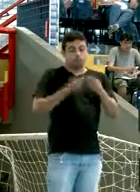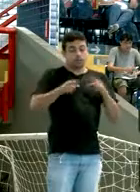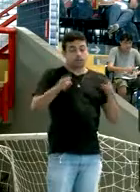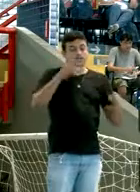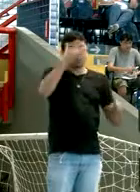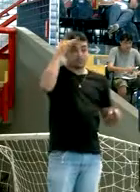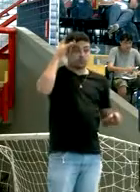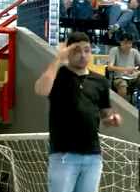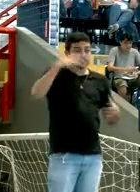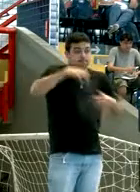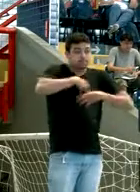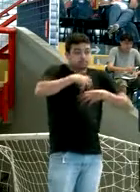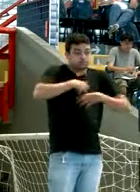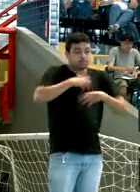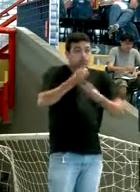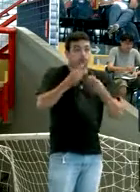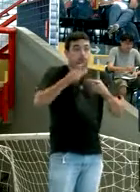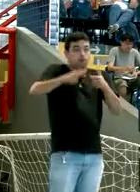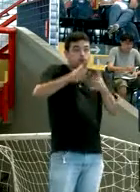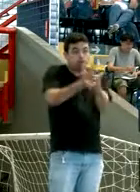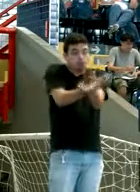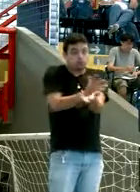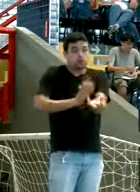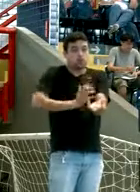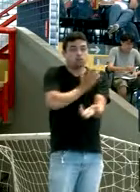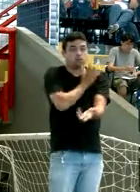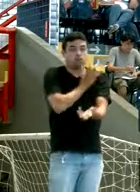quem sente na pele, é horrível.